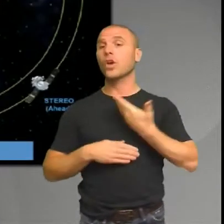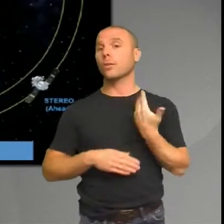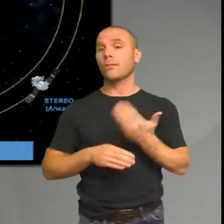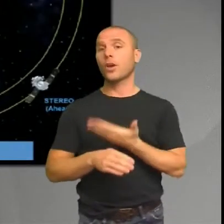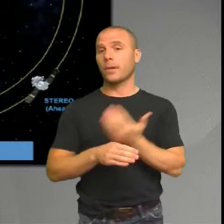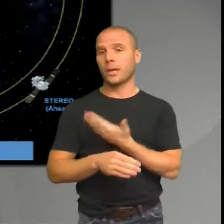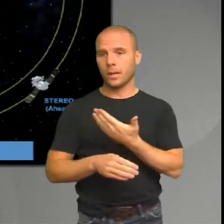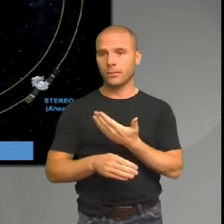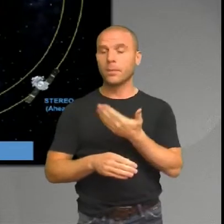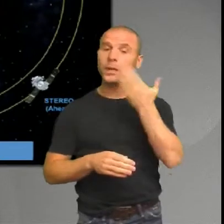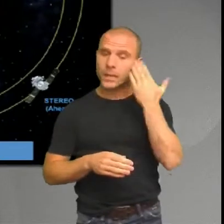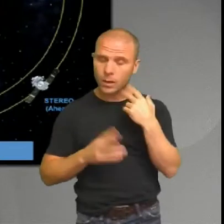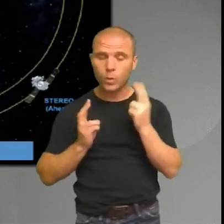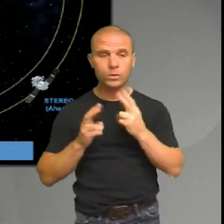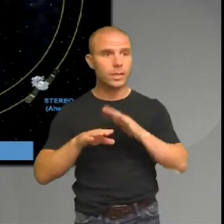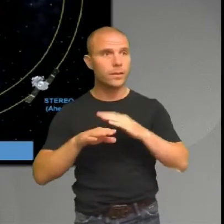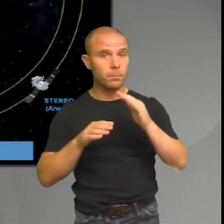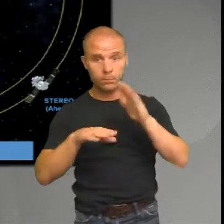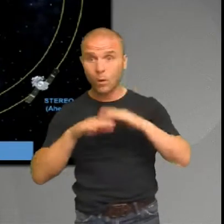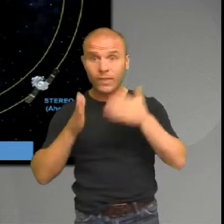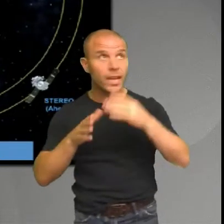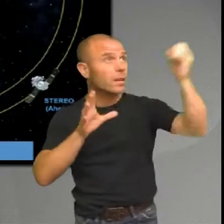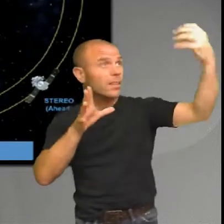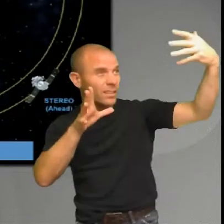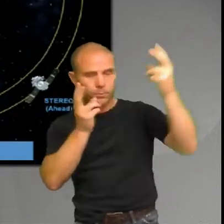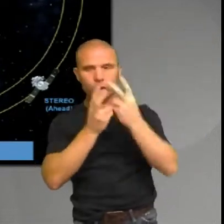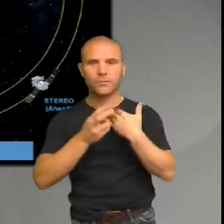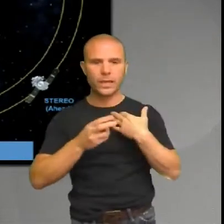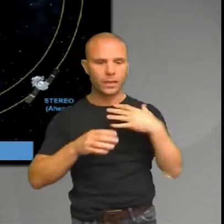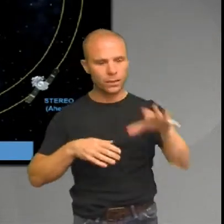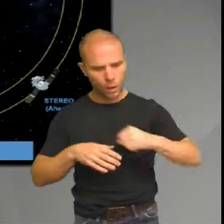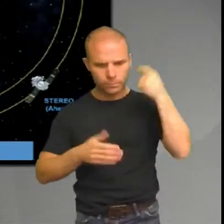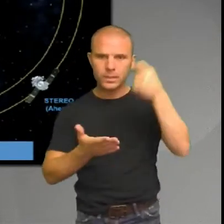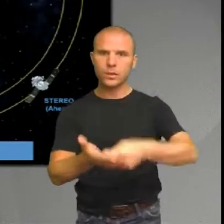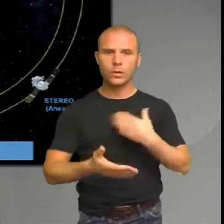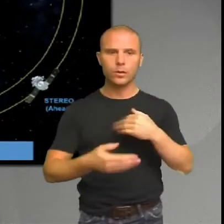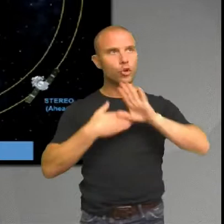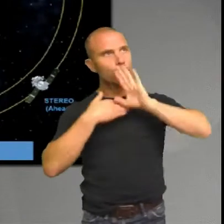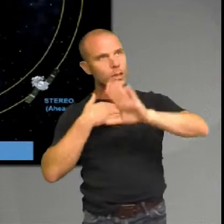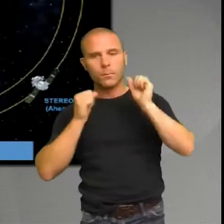exempelvis stänga av känsliga utrustningar, samt att politiker vågar ta dessa beslut att stänga av för att skydda.